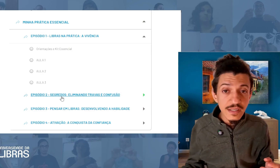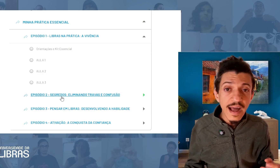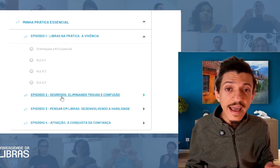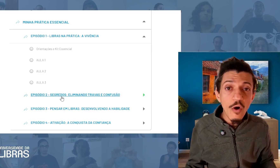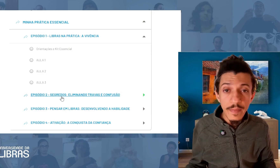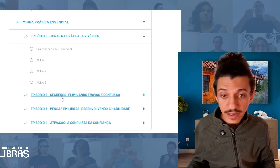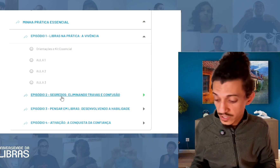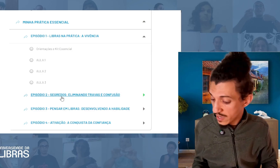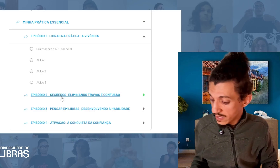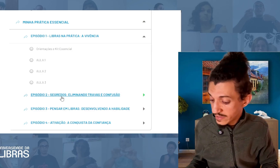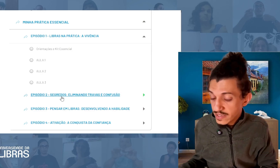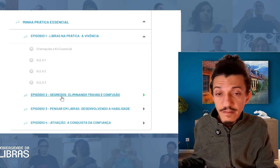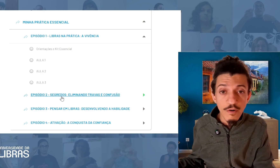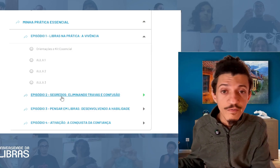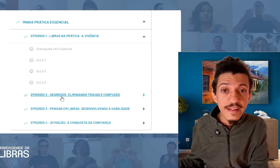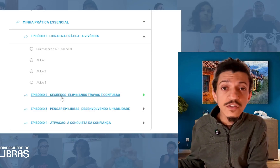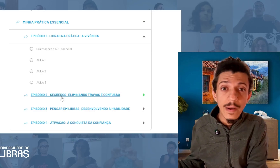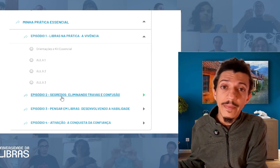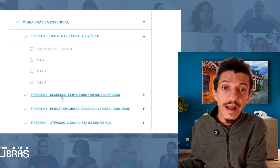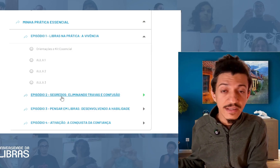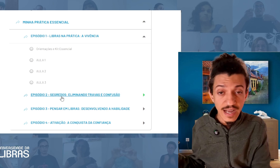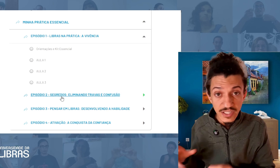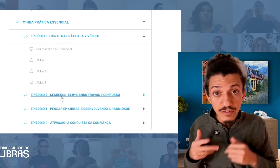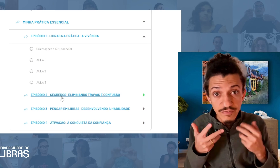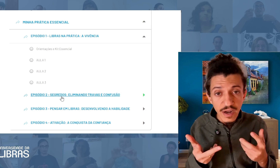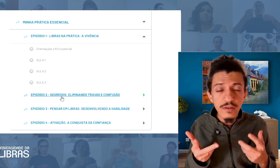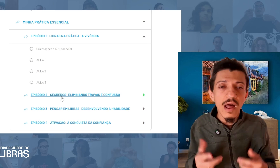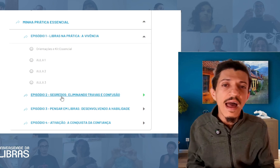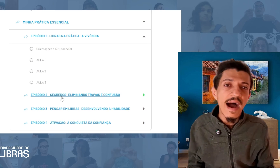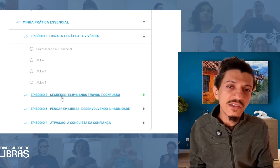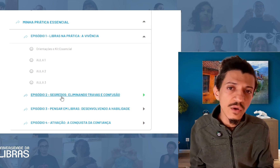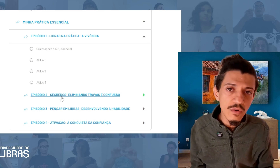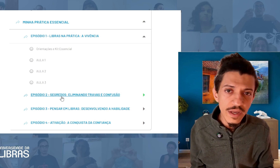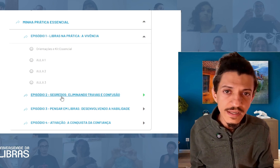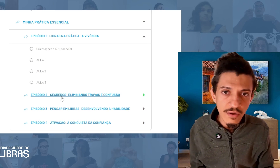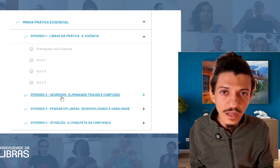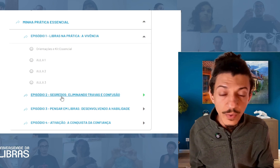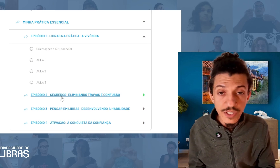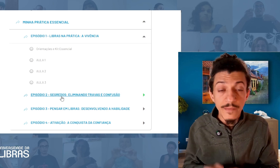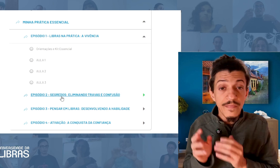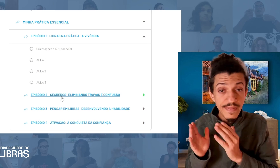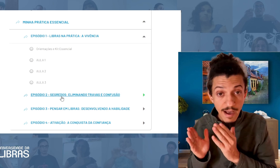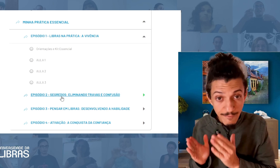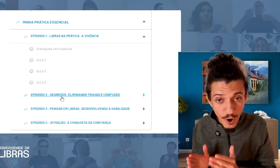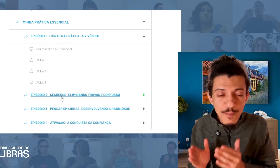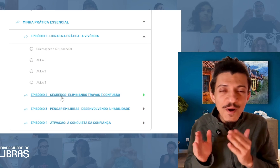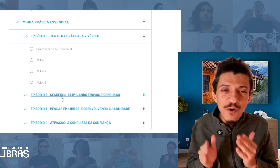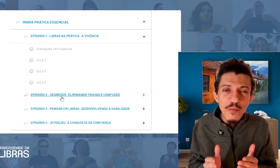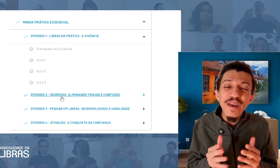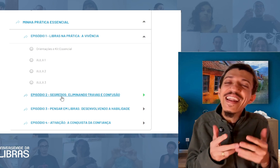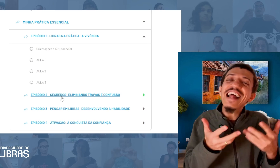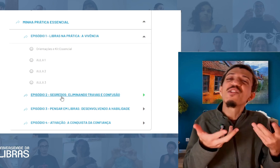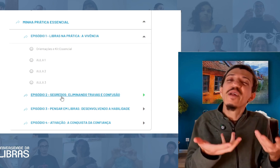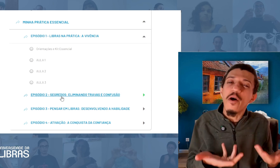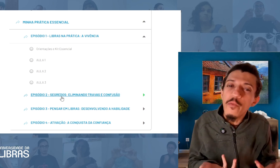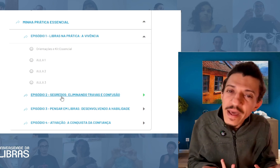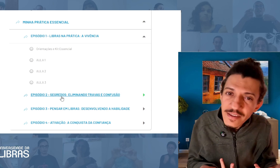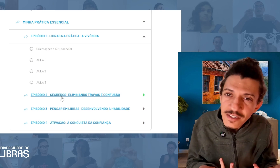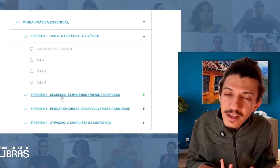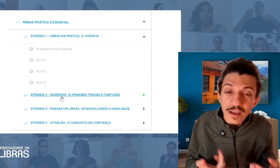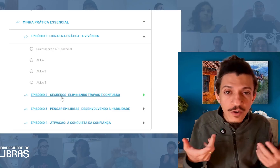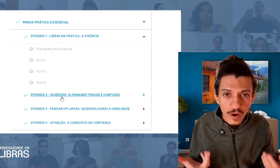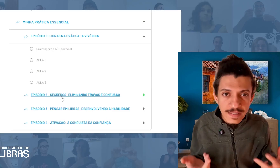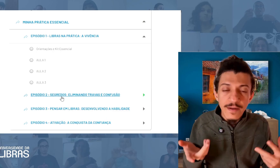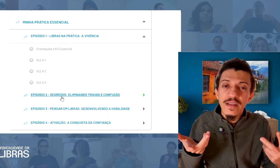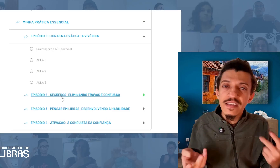você está realmente desenvolvendo a sua prática, ativando a sua cognição linguística da forma como